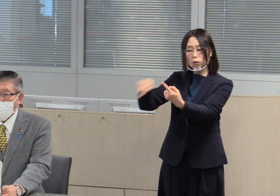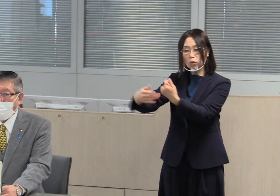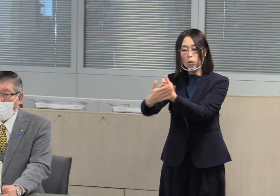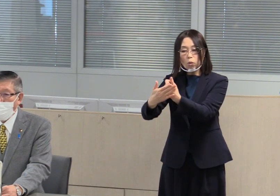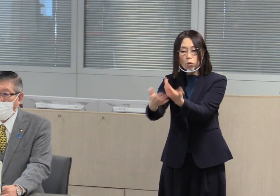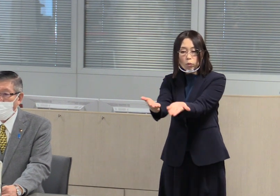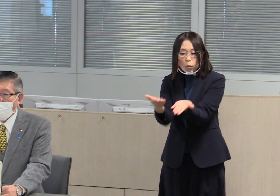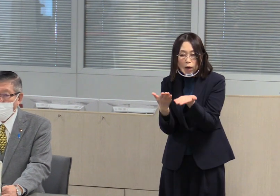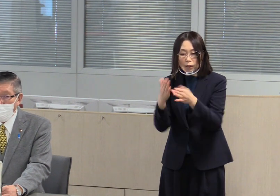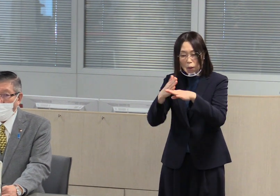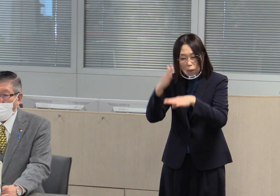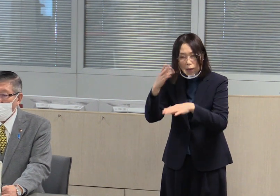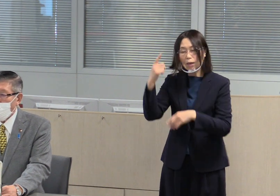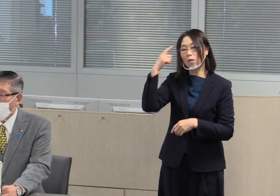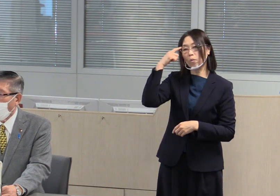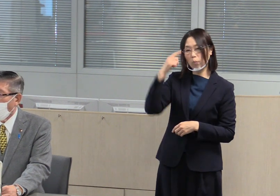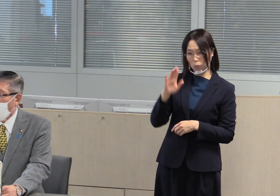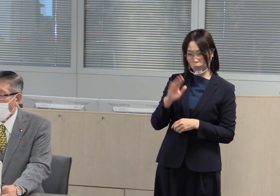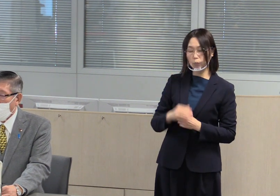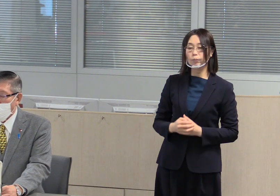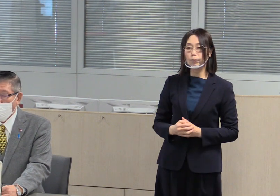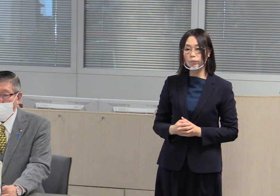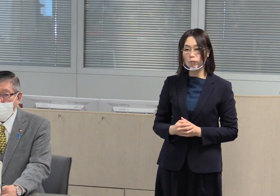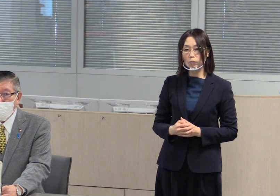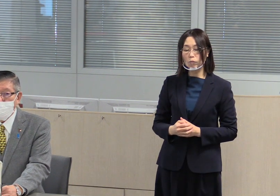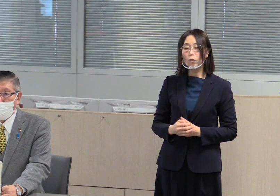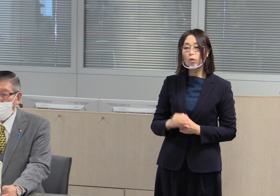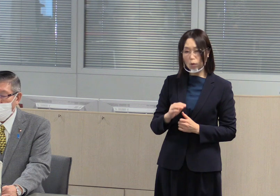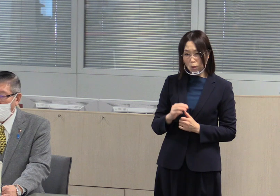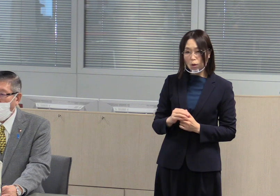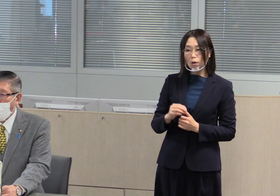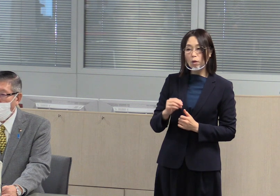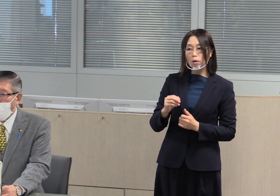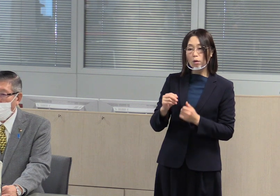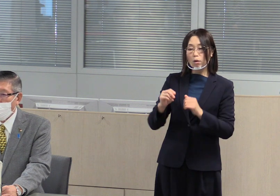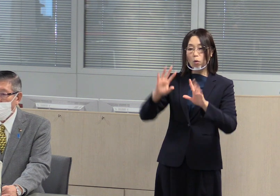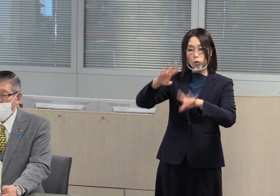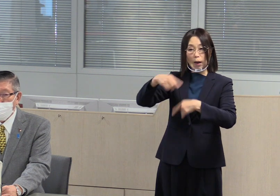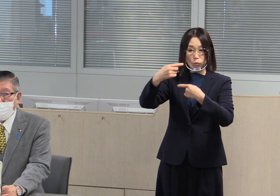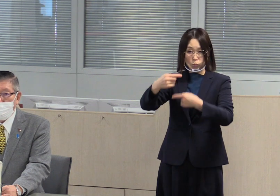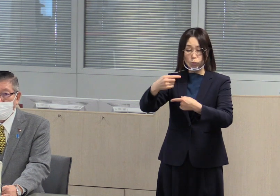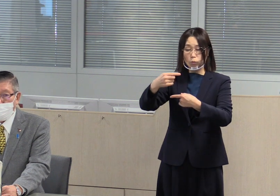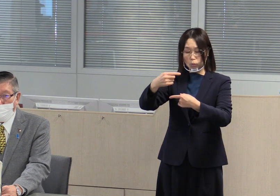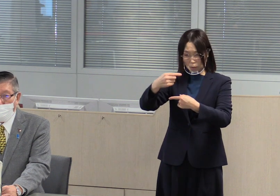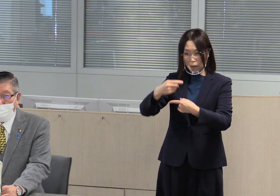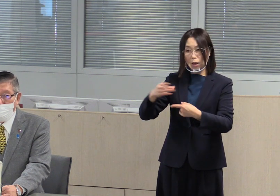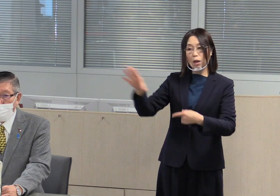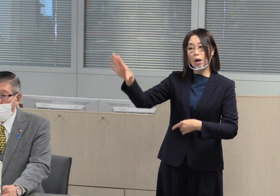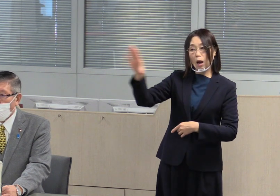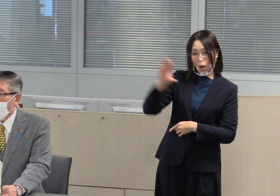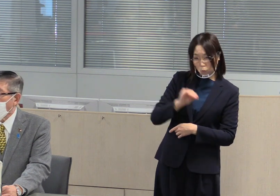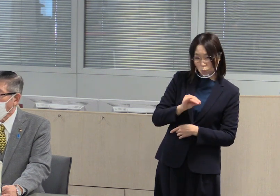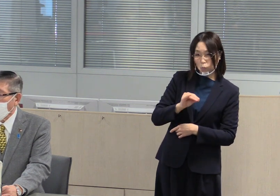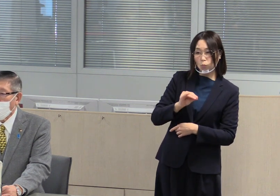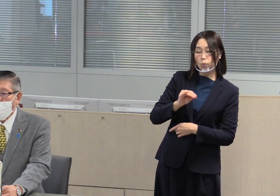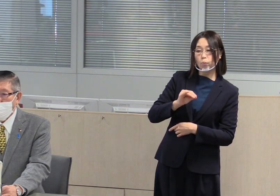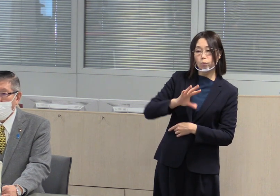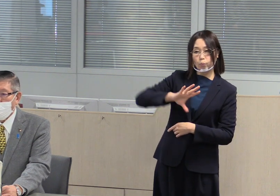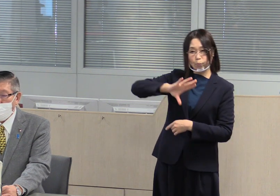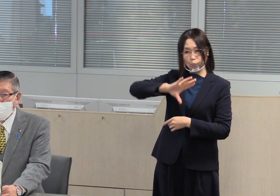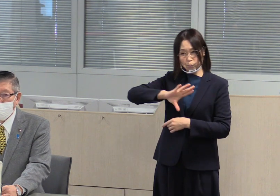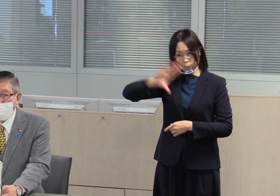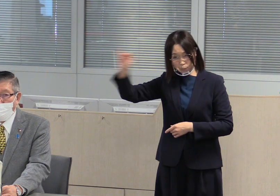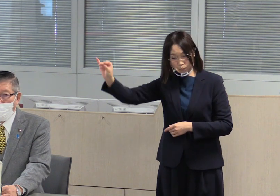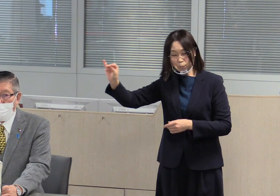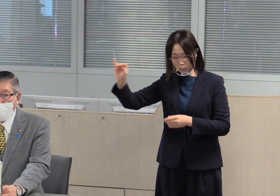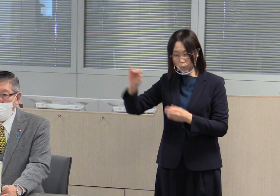しかし、いずれ、帰省シーズンが終わって、1週間から10日、今月の10日前